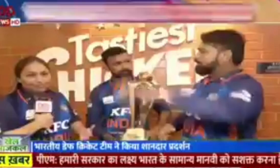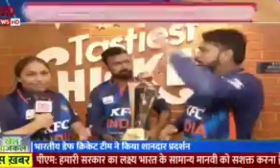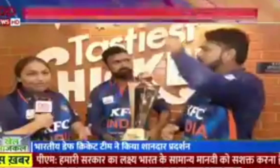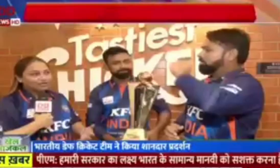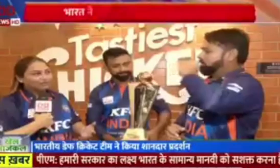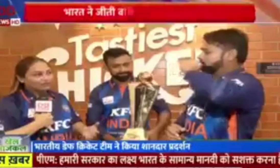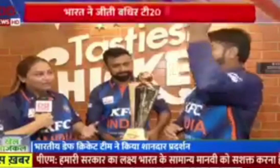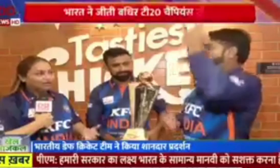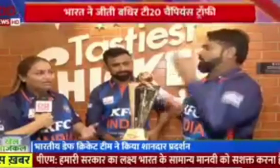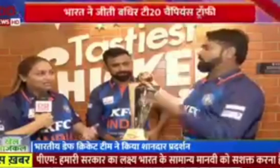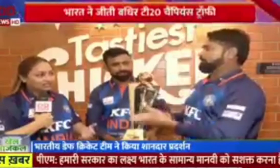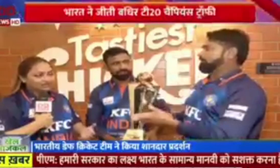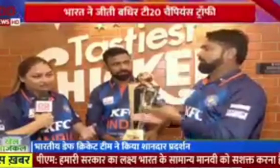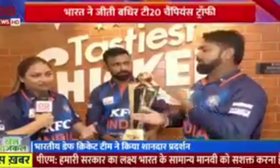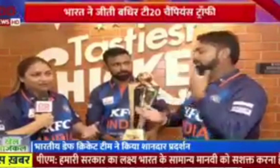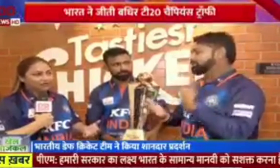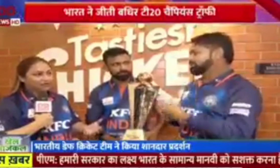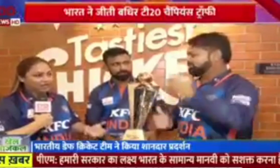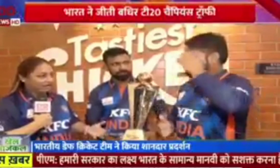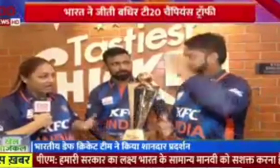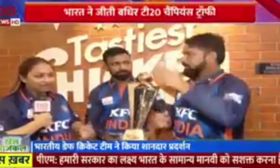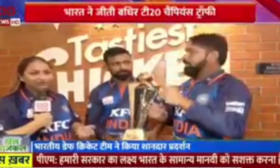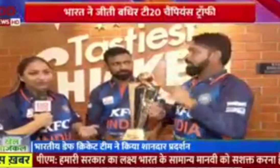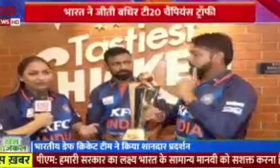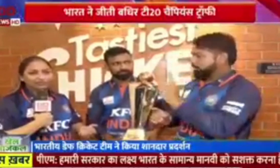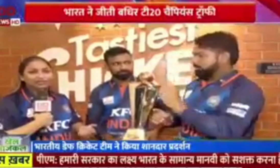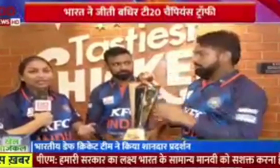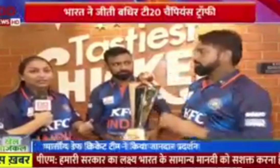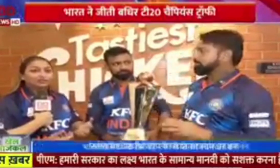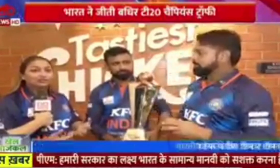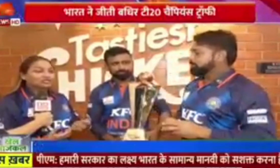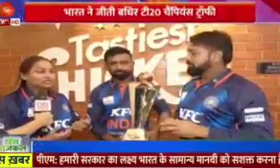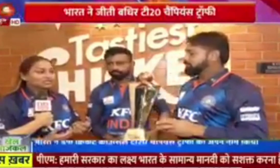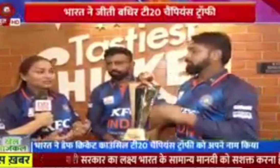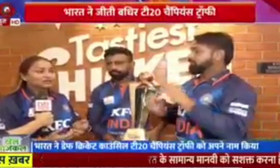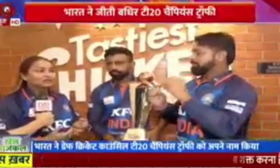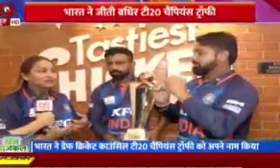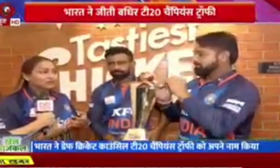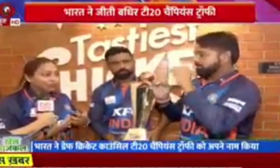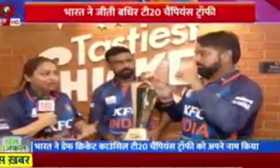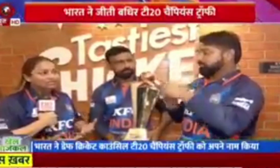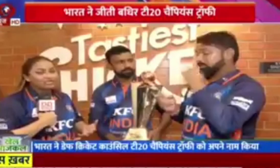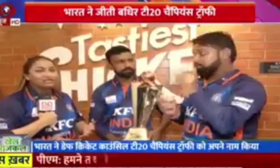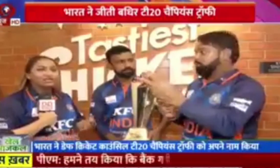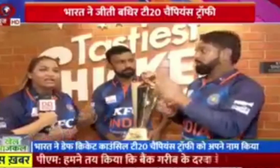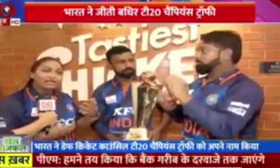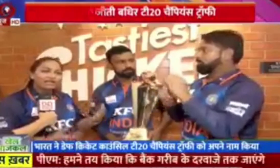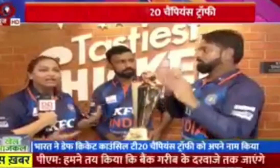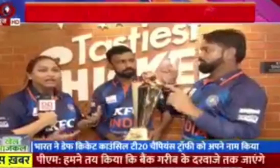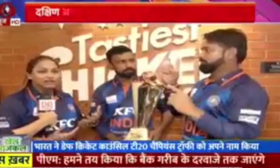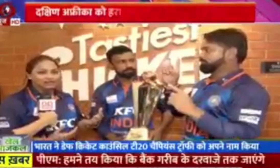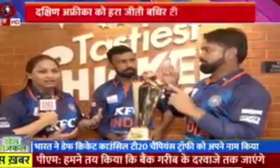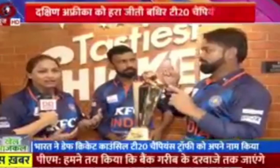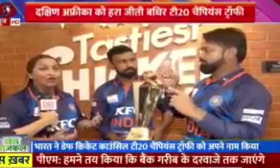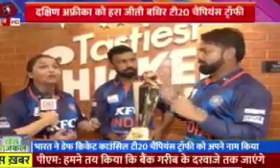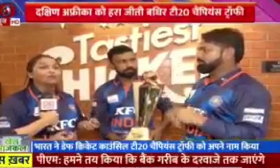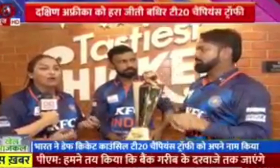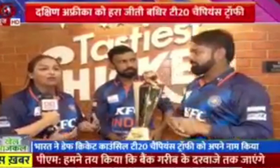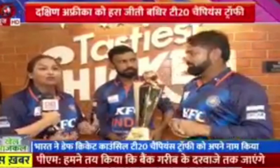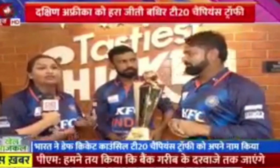जब हमने फाइनल मैच जीता और हमारे हाथ में ट्रॉफी थी तो मुझे इस चीज पे बहुत अच्छा लगा कि इंडिया को हम प्राउड फील